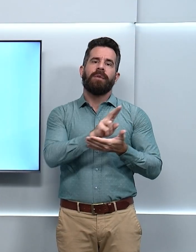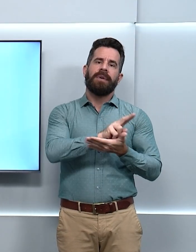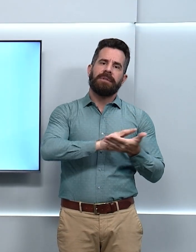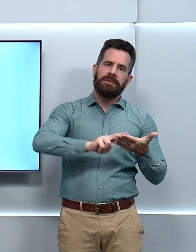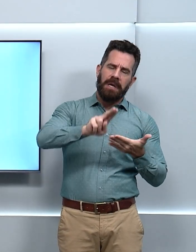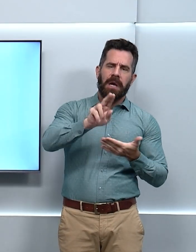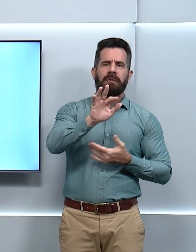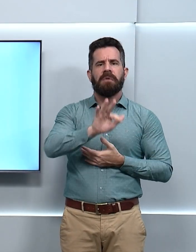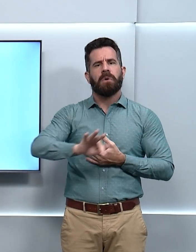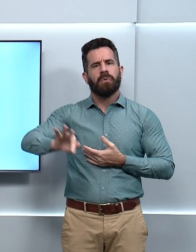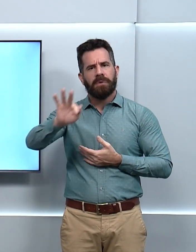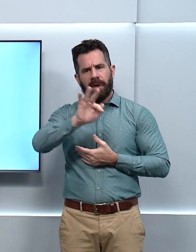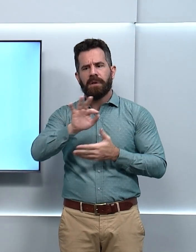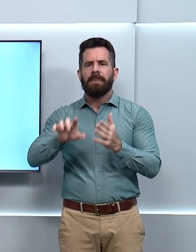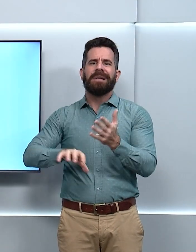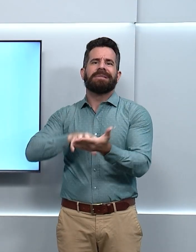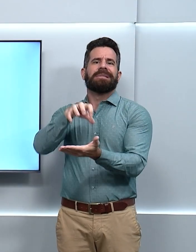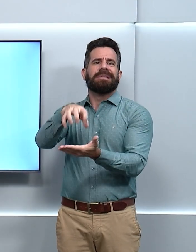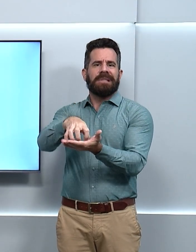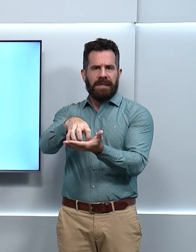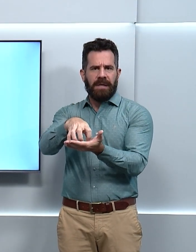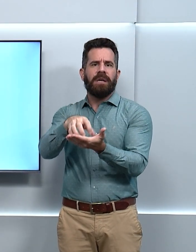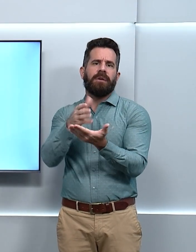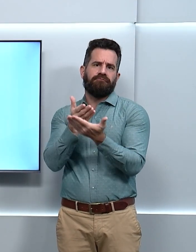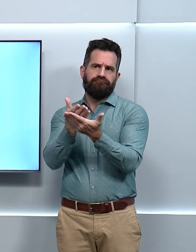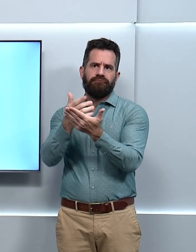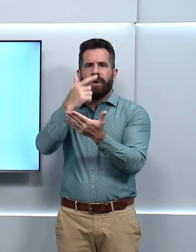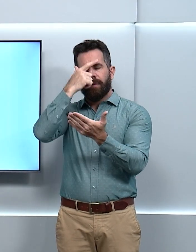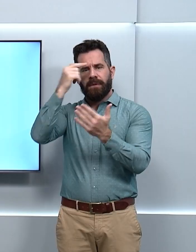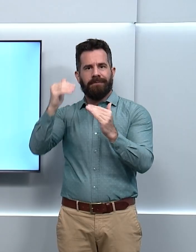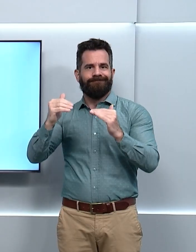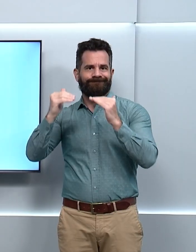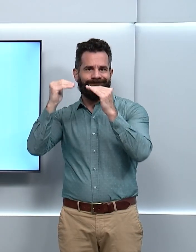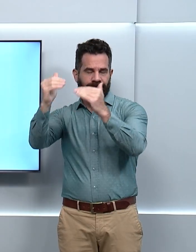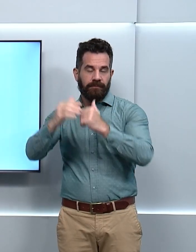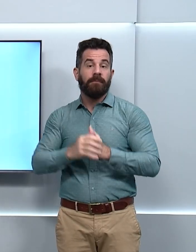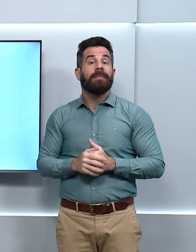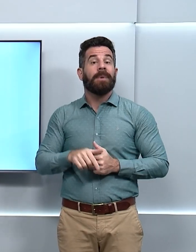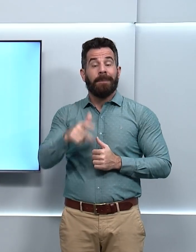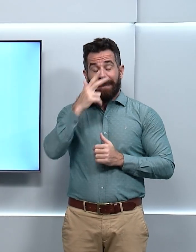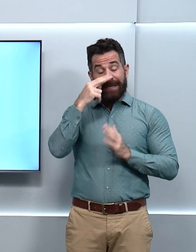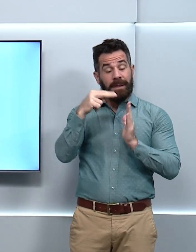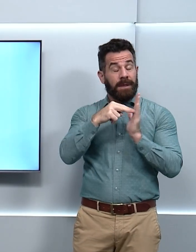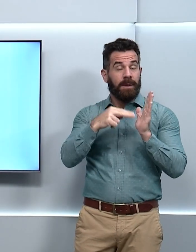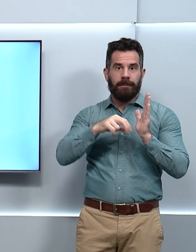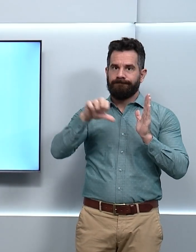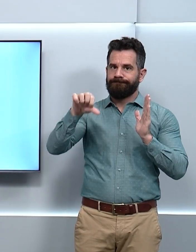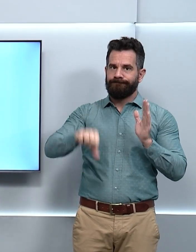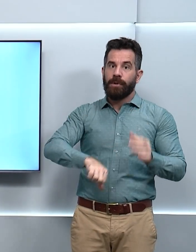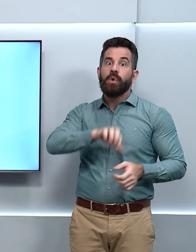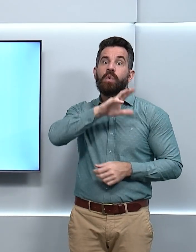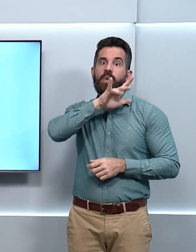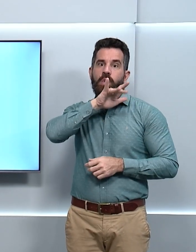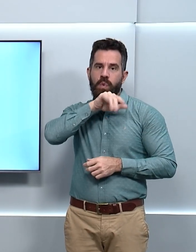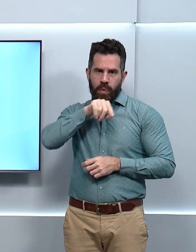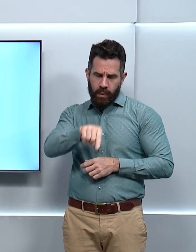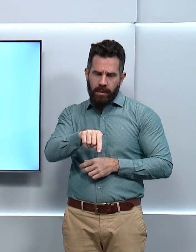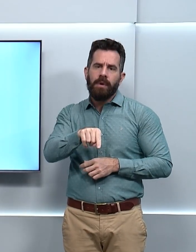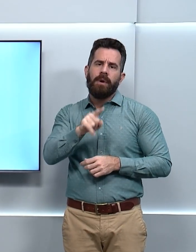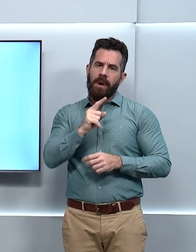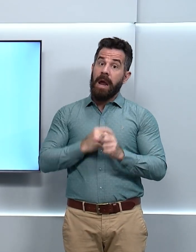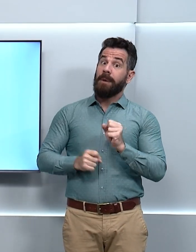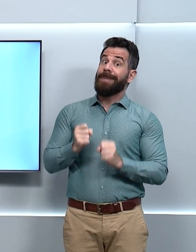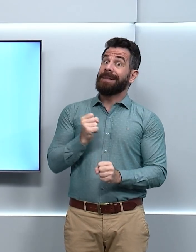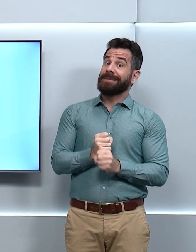universitários receberam resultados ruins nesse exame, no Exame Nacional de Avaliação da Formação Médica, aplicado no